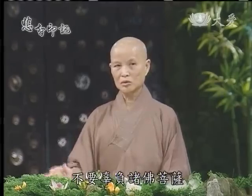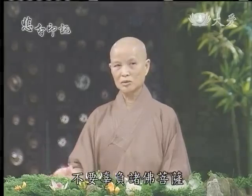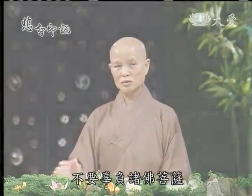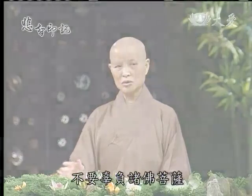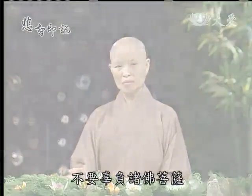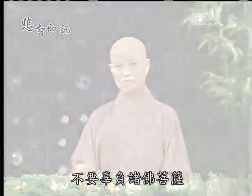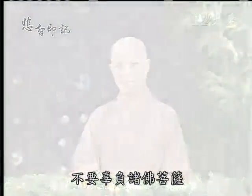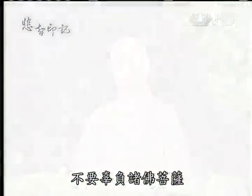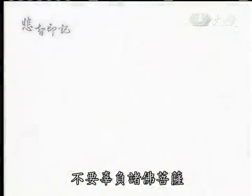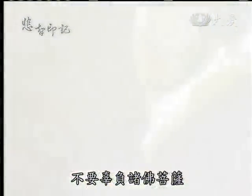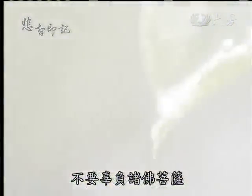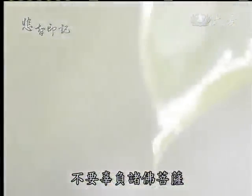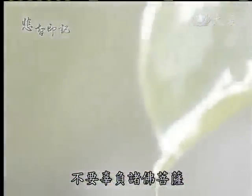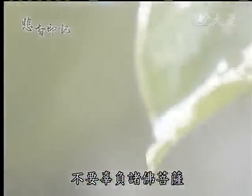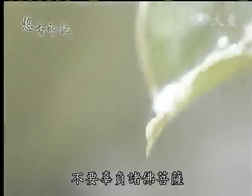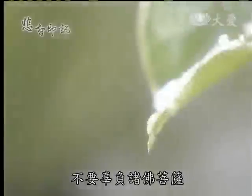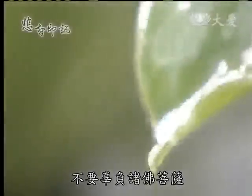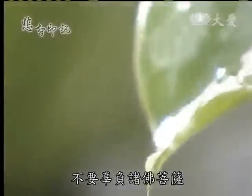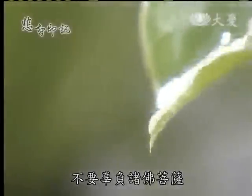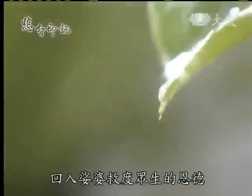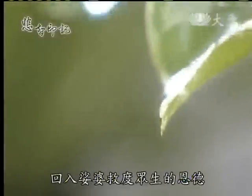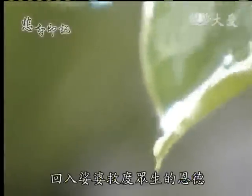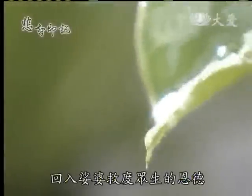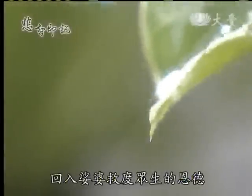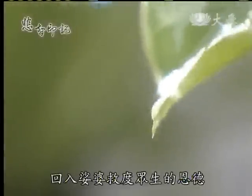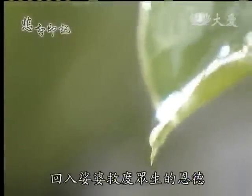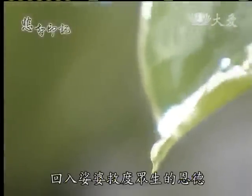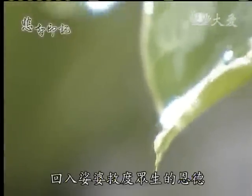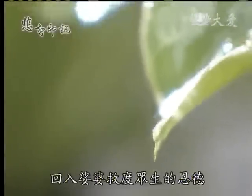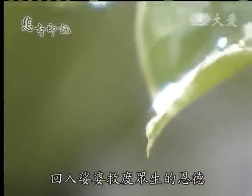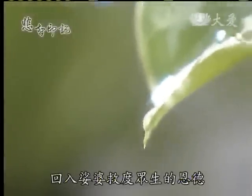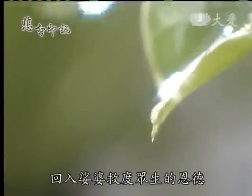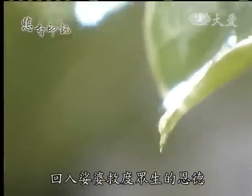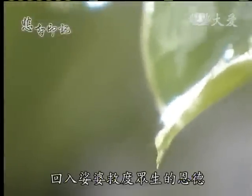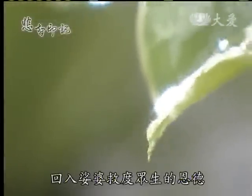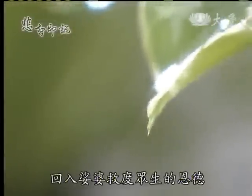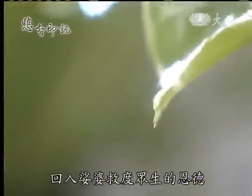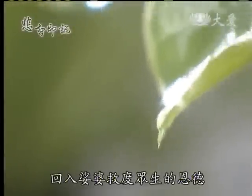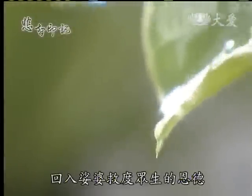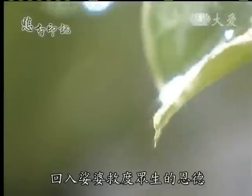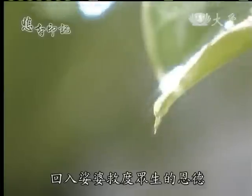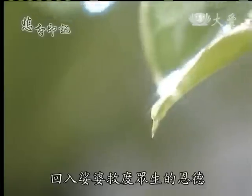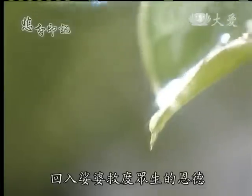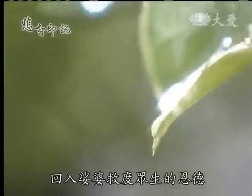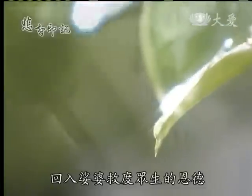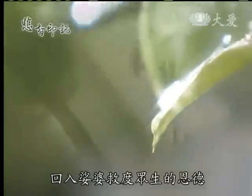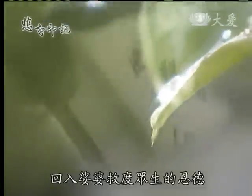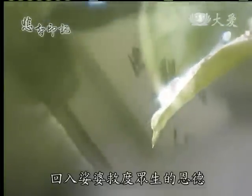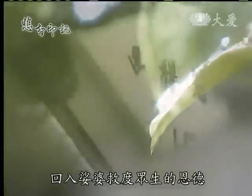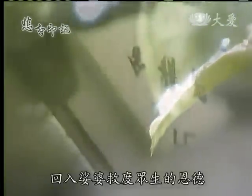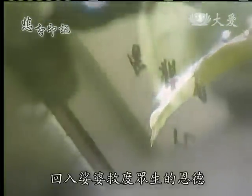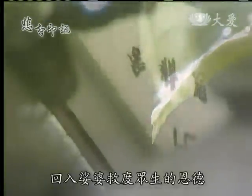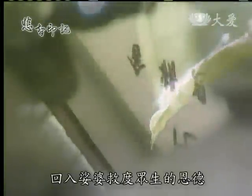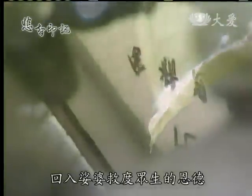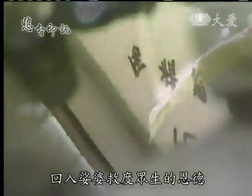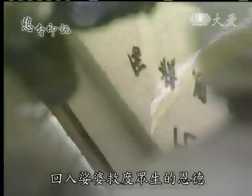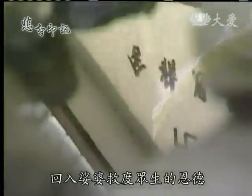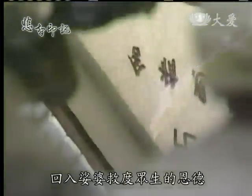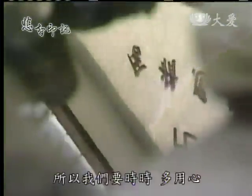诸佛菩萨啊，回入三宝救度众生的恩德，